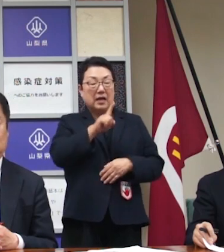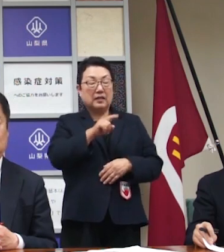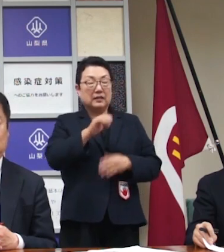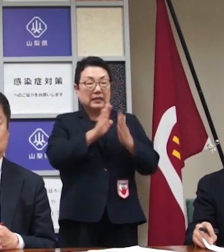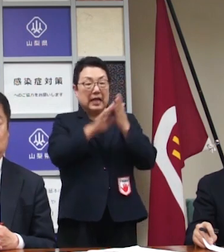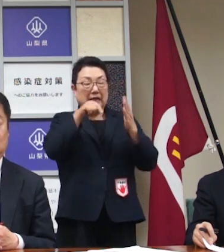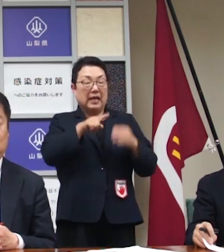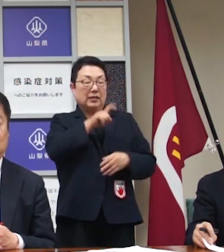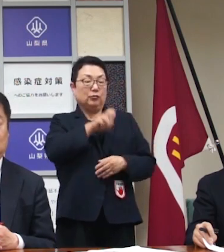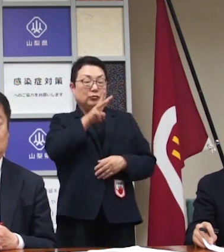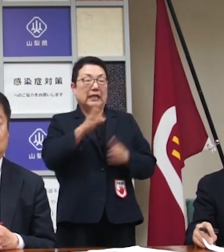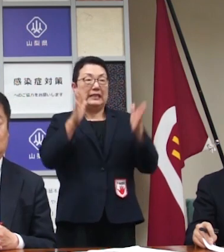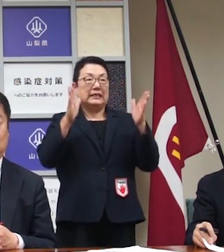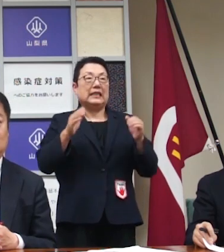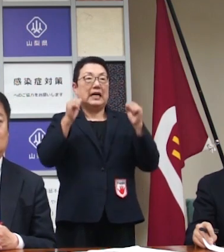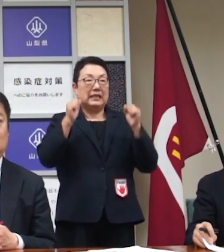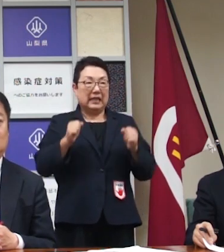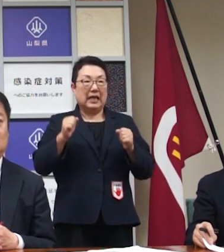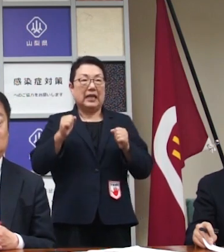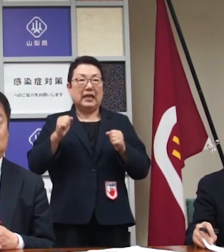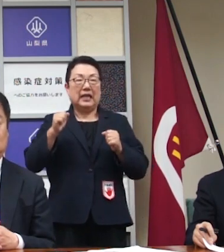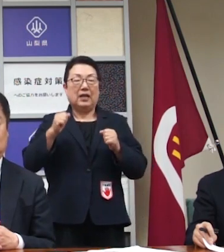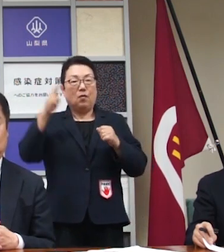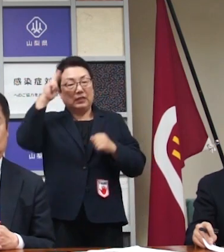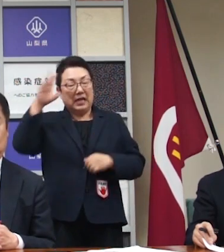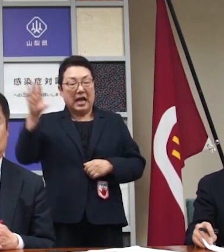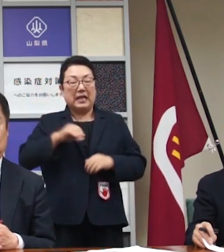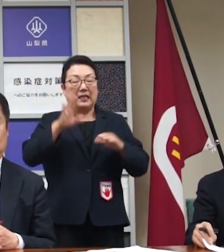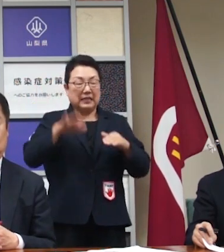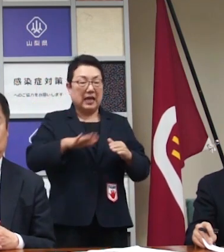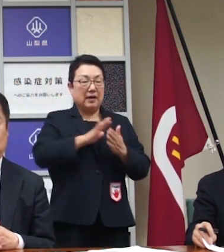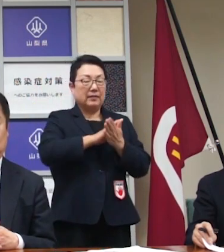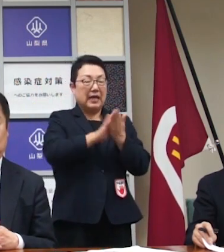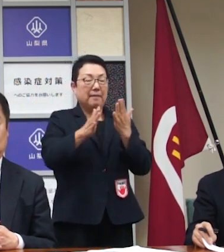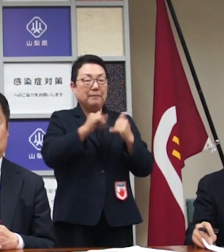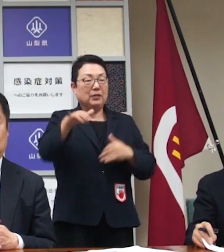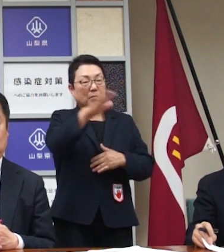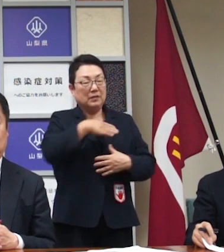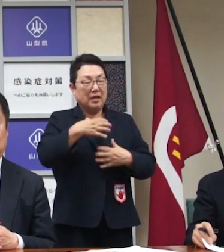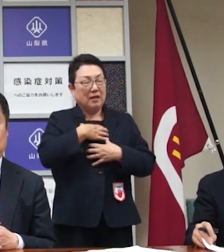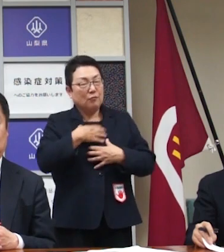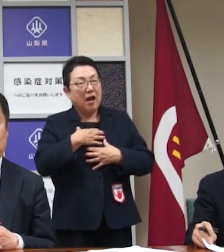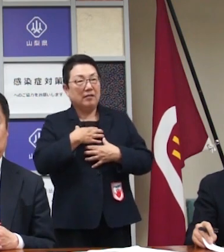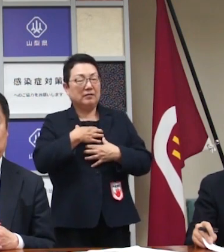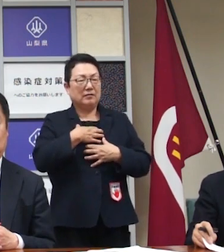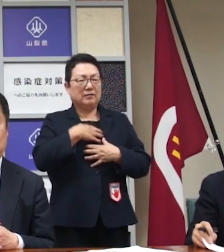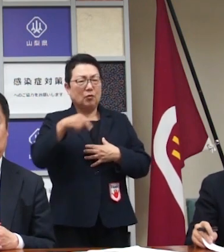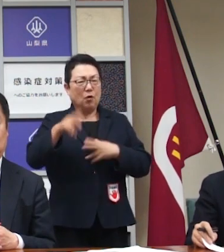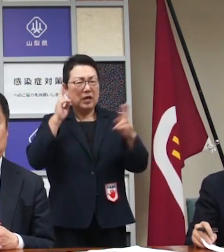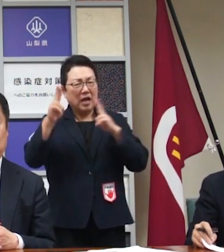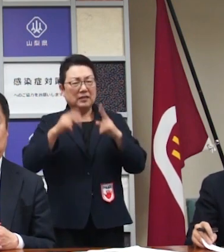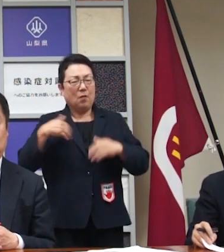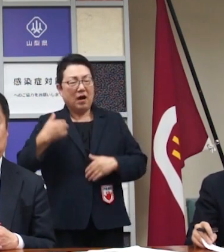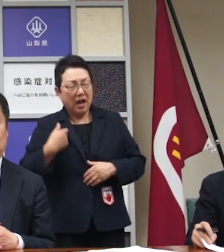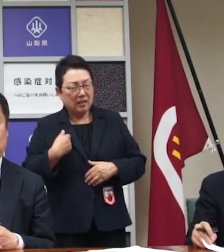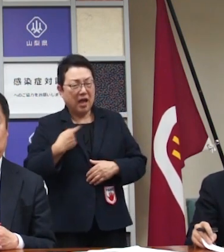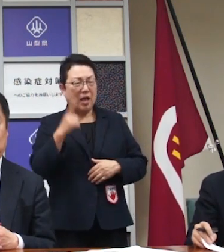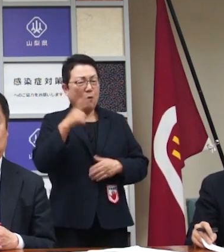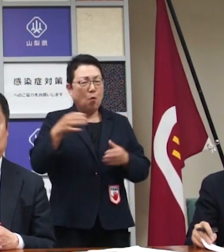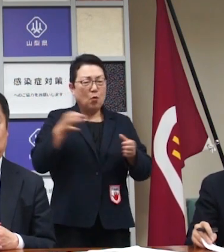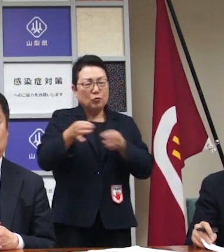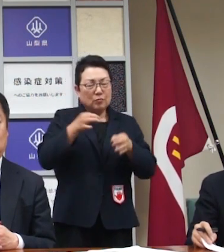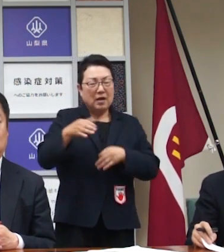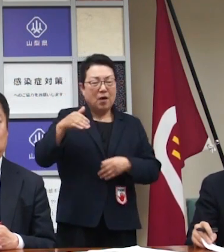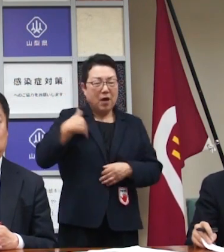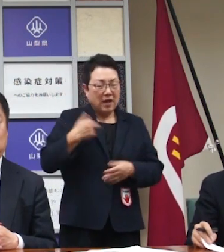て、多分県民の方これ不安だと思うんですよ。どこかもわからない、どんな会社かもわからない、どこのスーパーかもわ